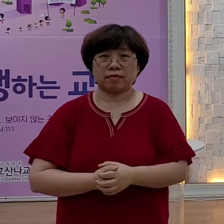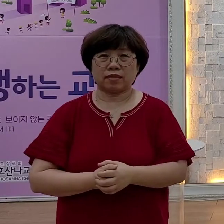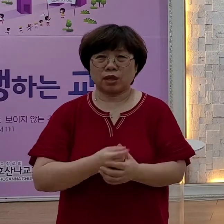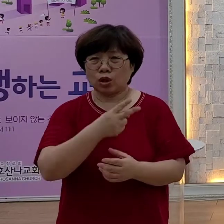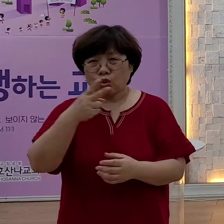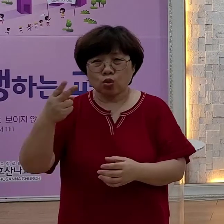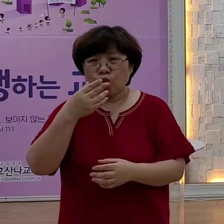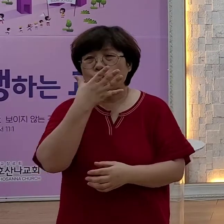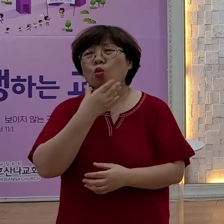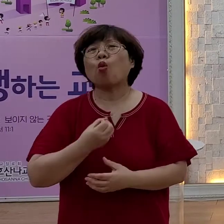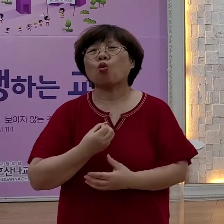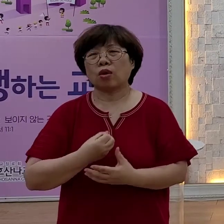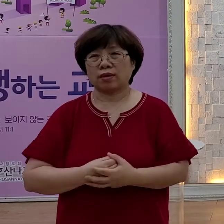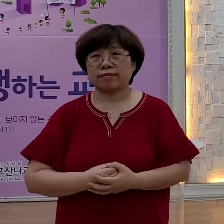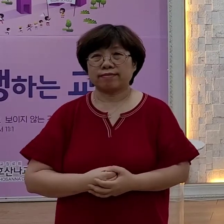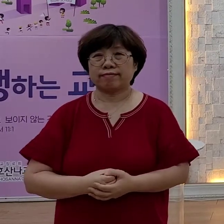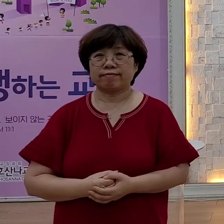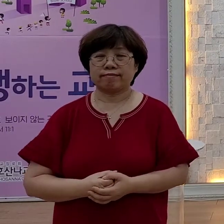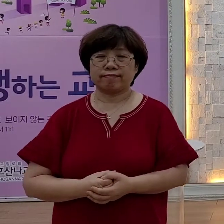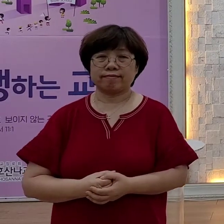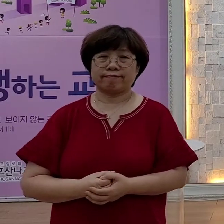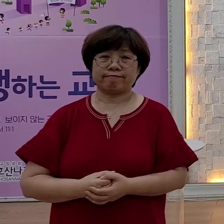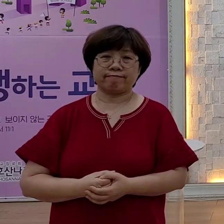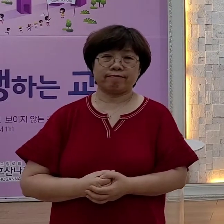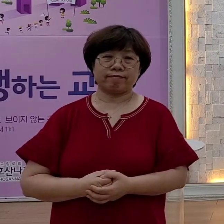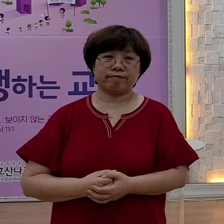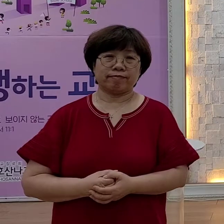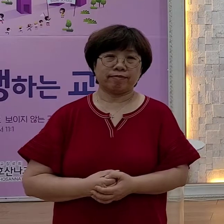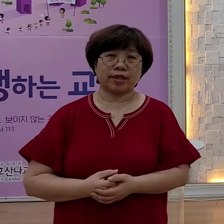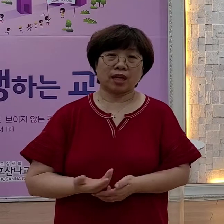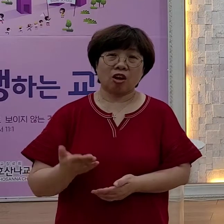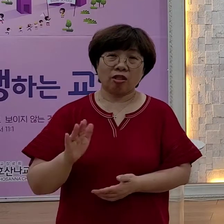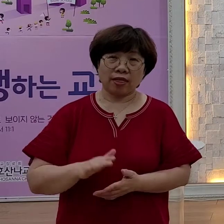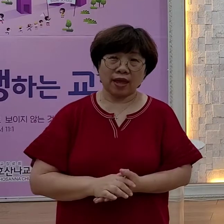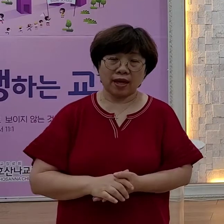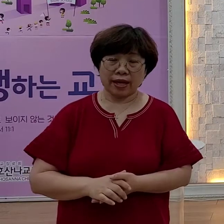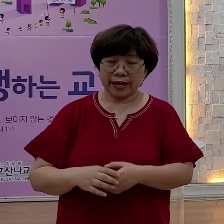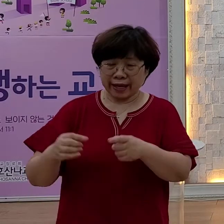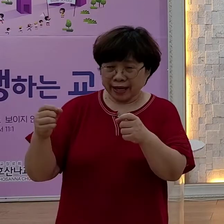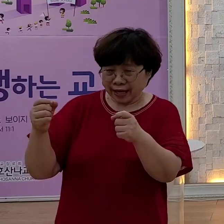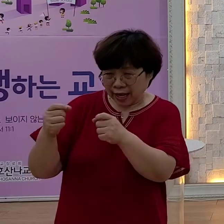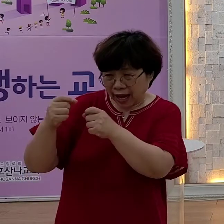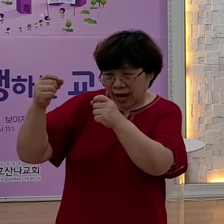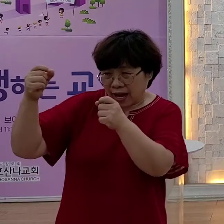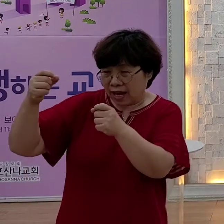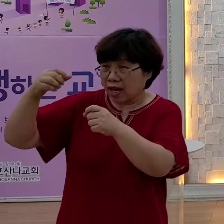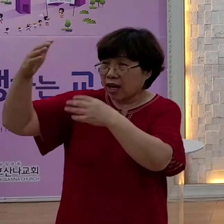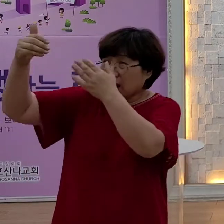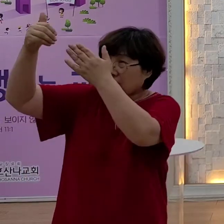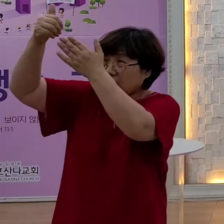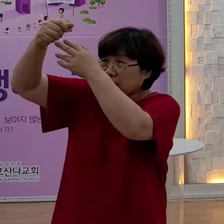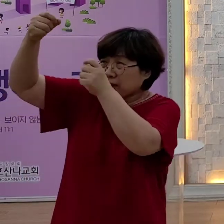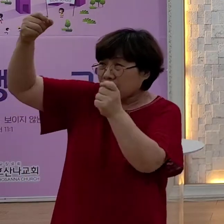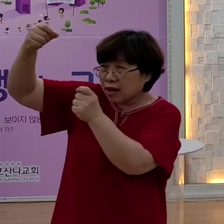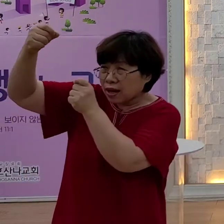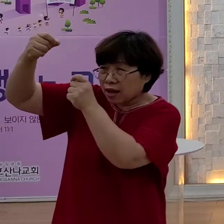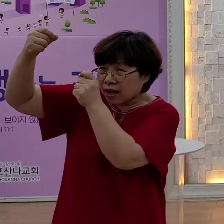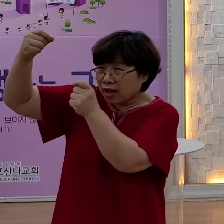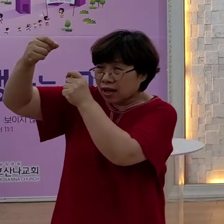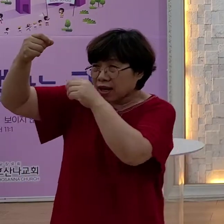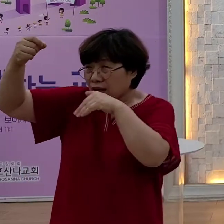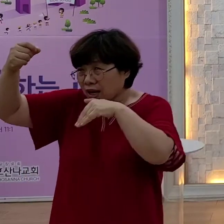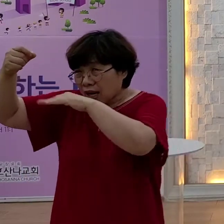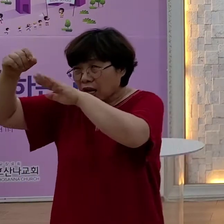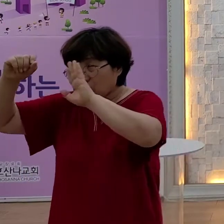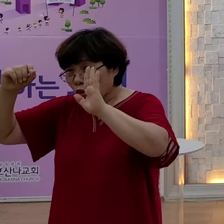복. 자, 그런데 이 가까이 가야 하는 이유가 뭘까요? 오늘